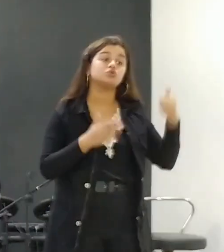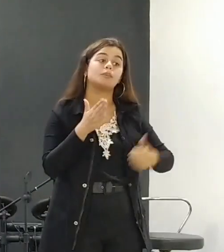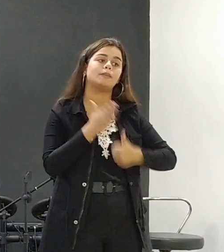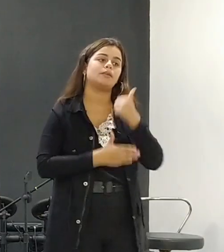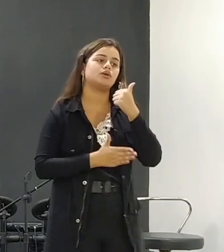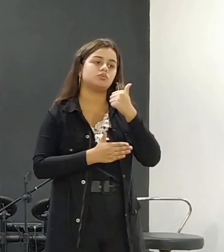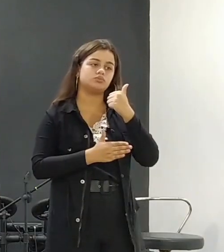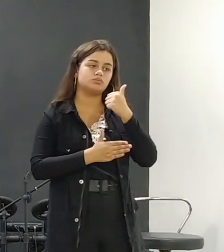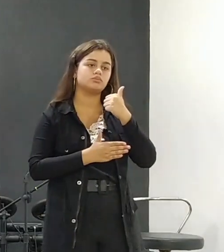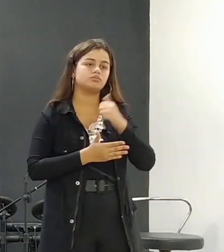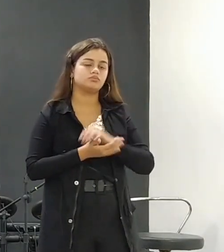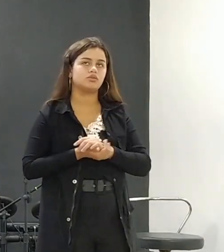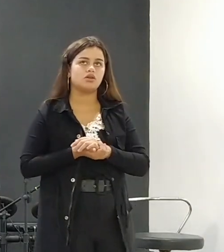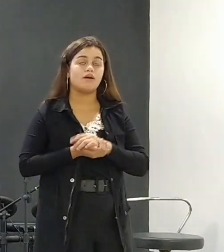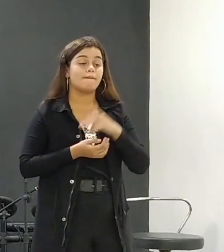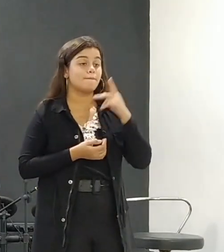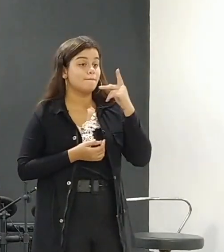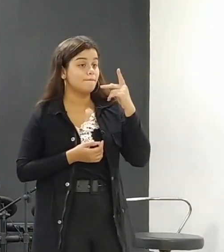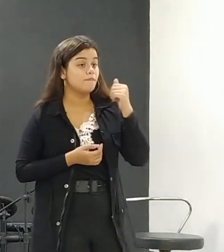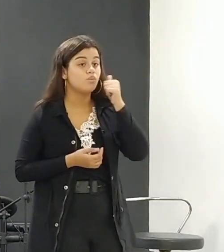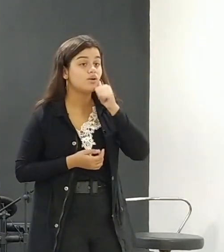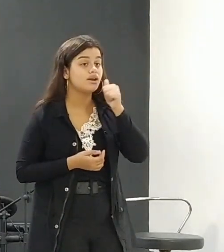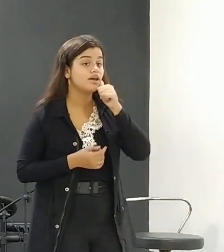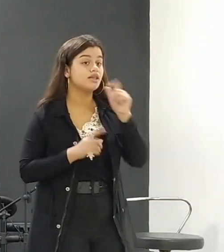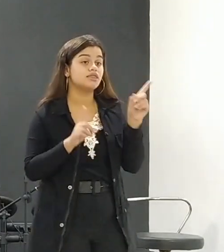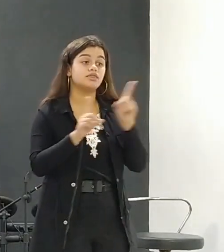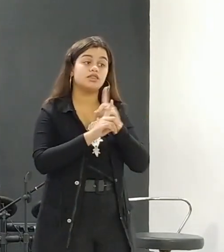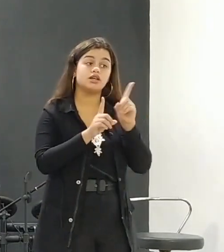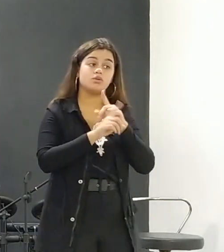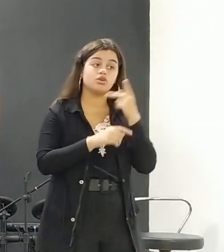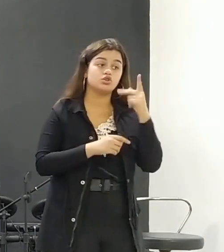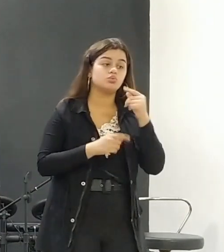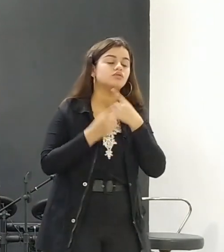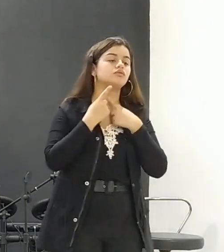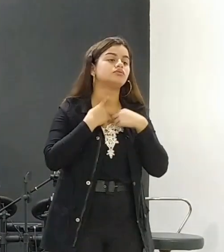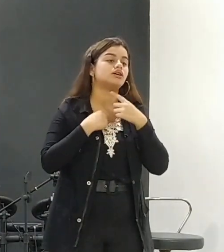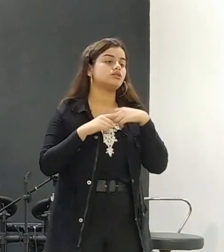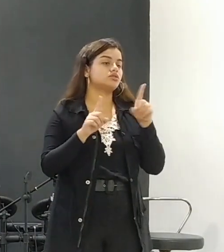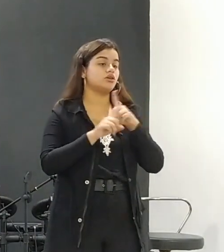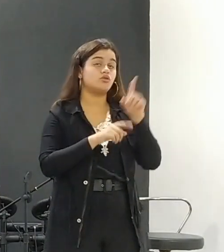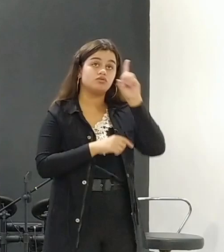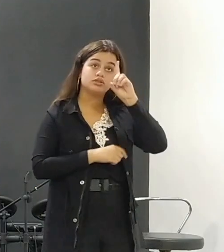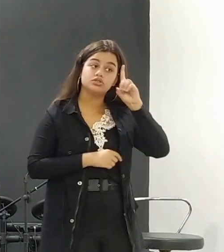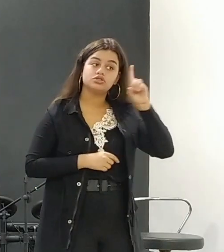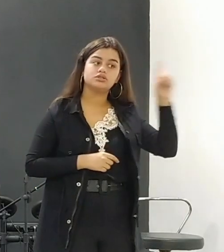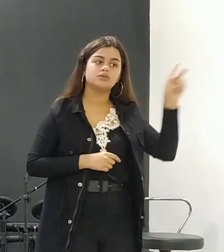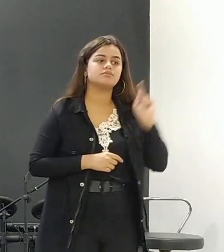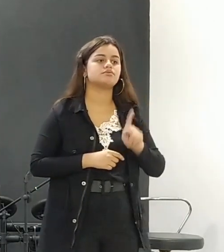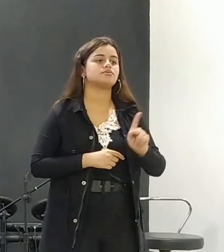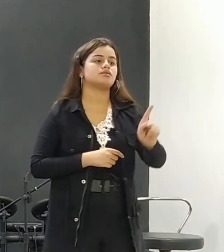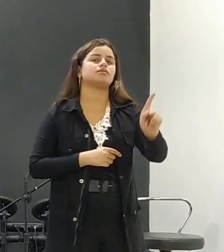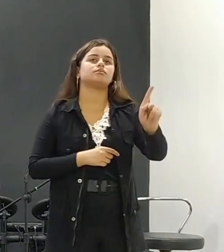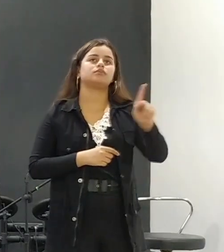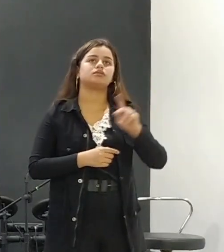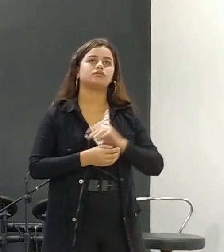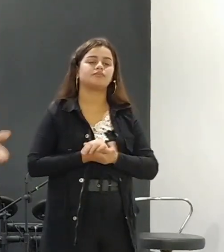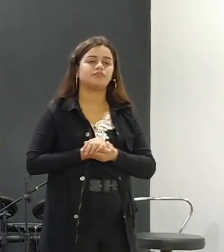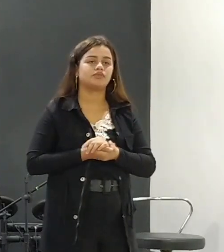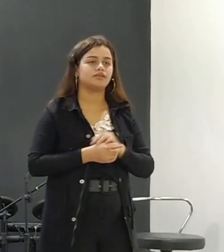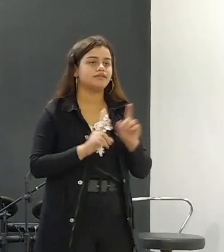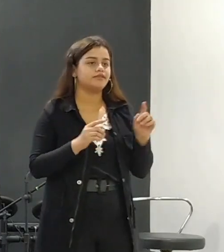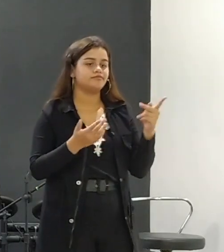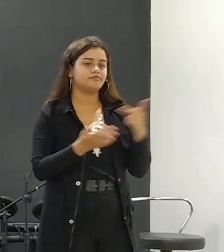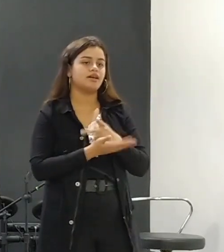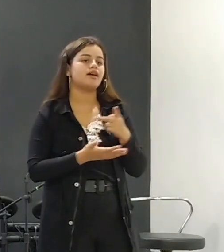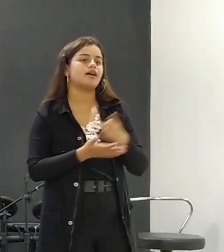dentro da sua casa não é como você quer, tem que ser do jeito que Deus quer. Se não for do jeito que Deus quer, não vai dar